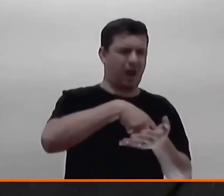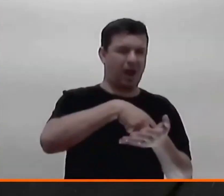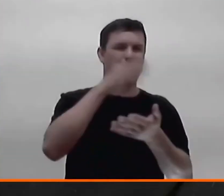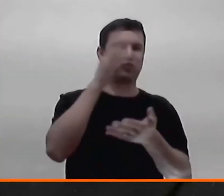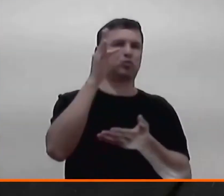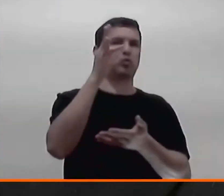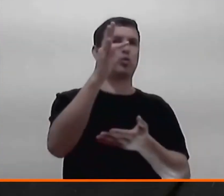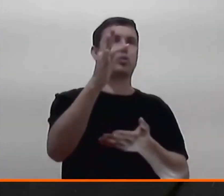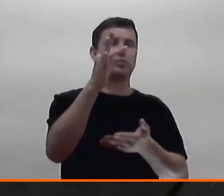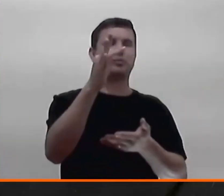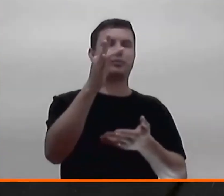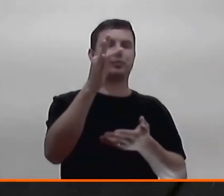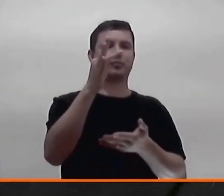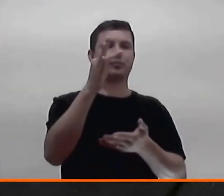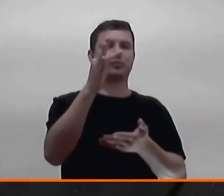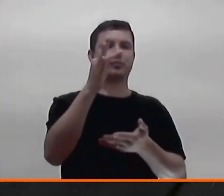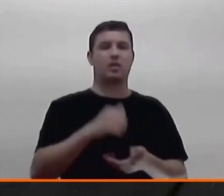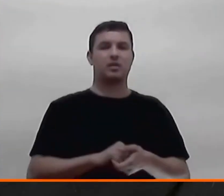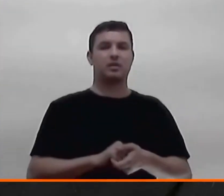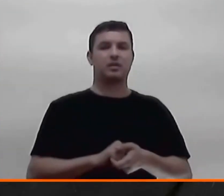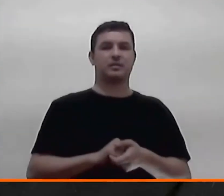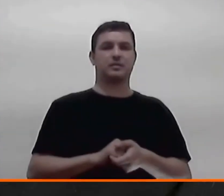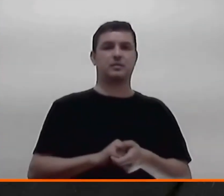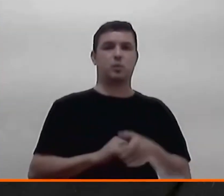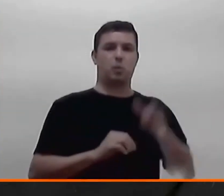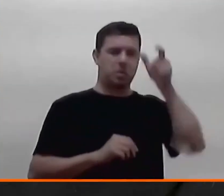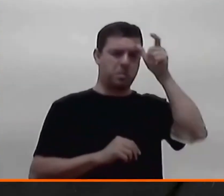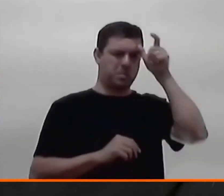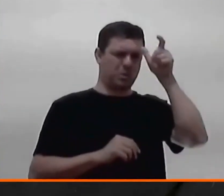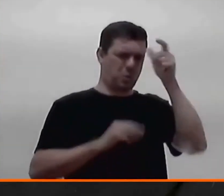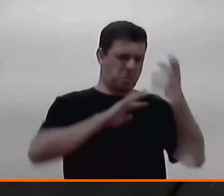joelho para o Senhor Jesus.